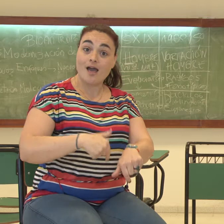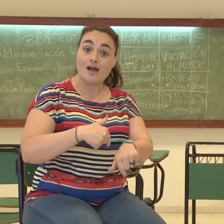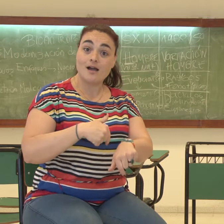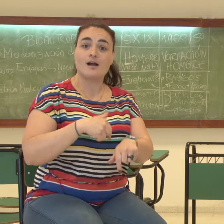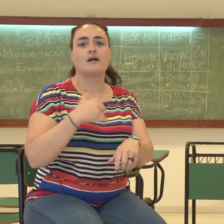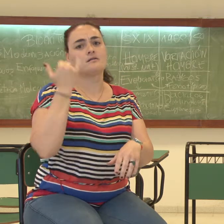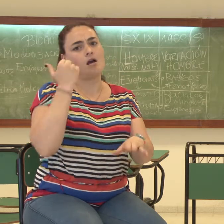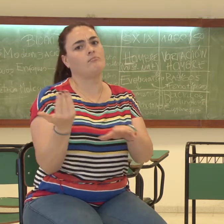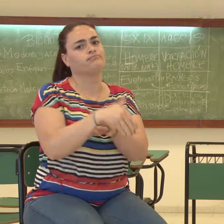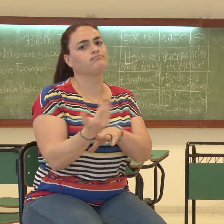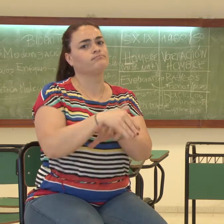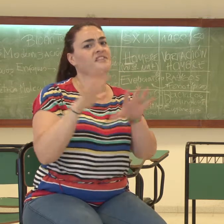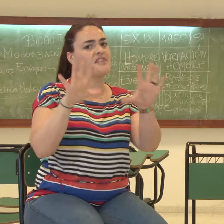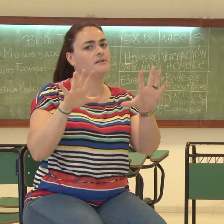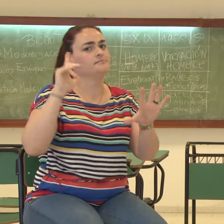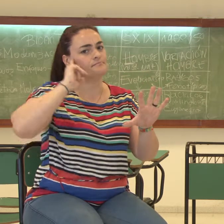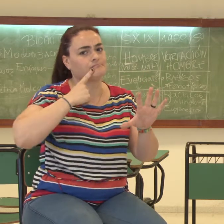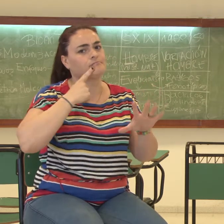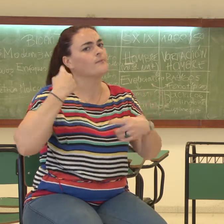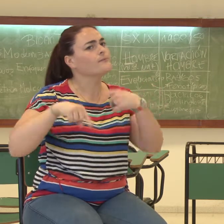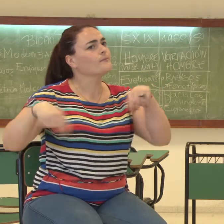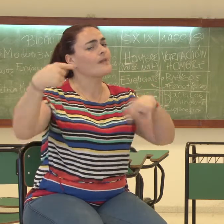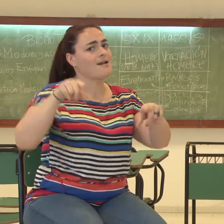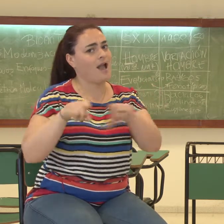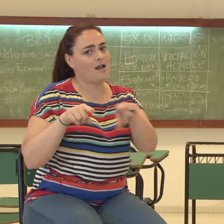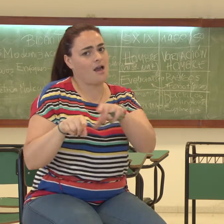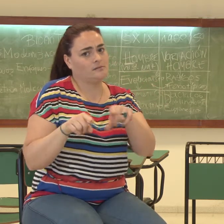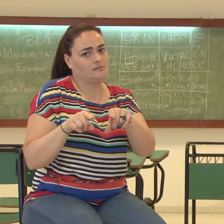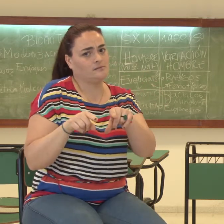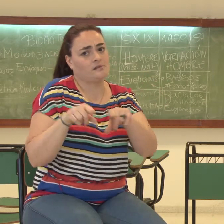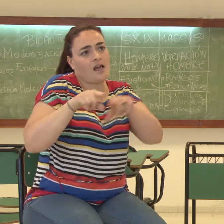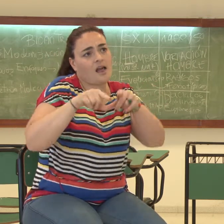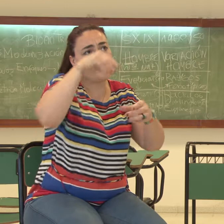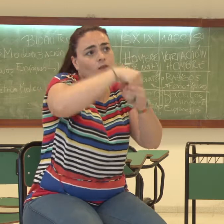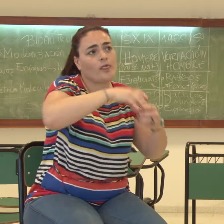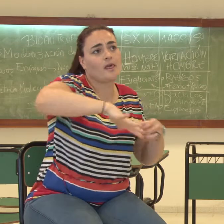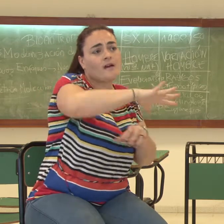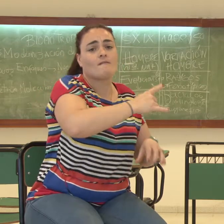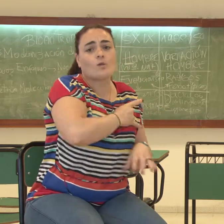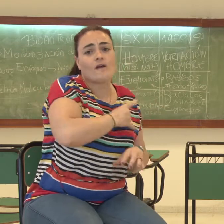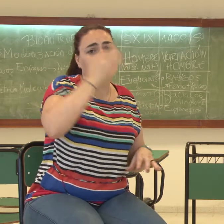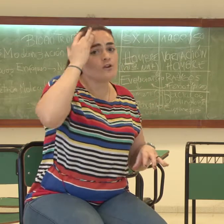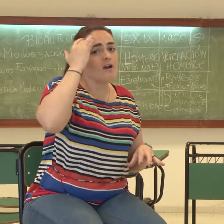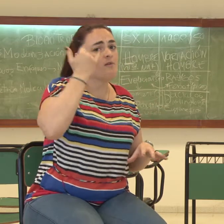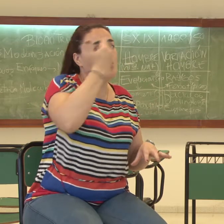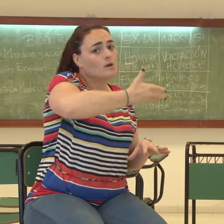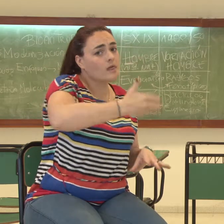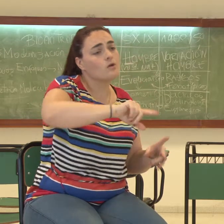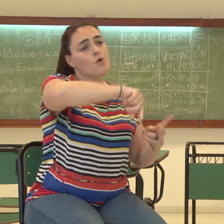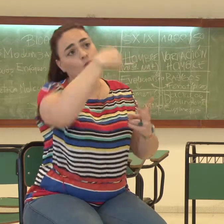Hasta ahora ya hay 10 estudiantes sordos en distintas carreras dentro de diferentes